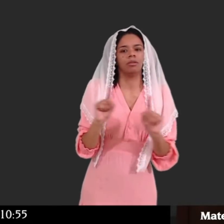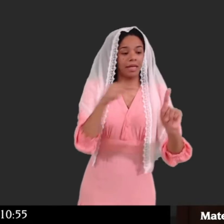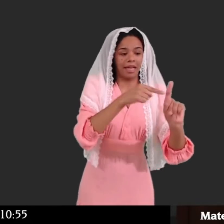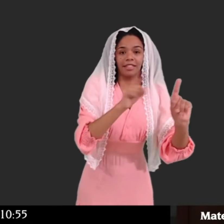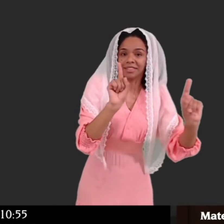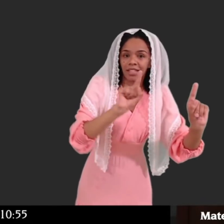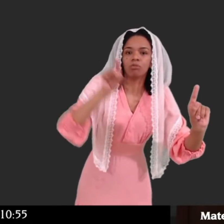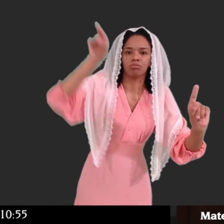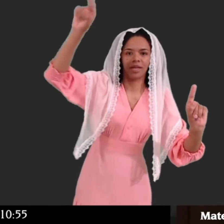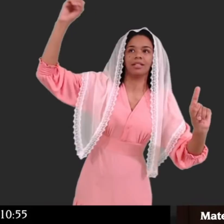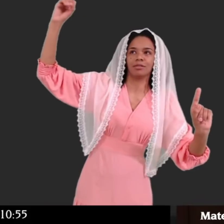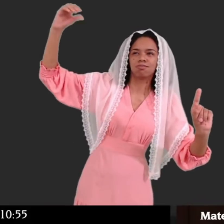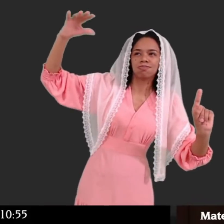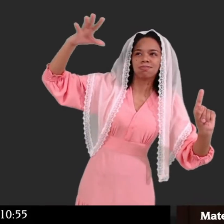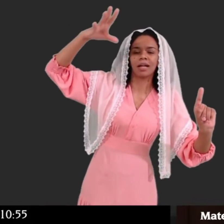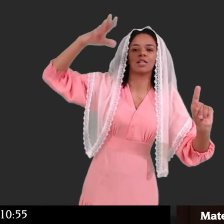para continuar aqui,